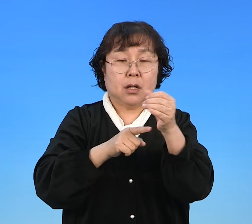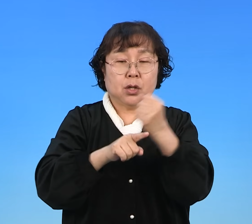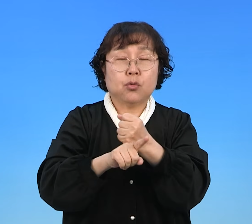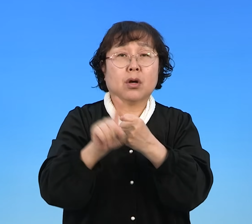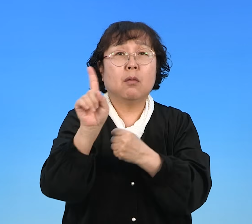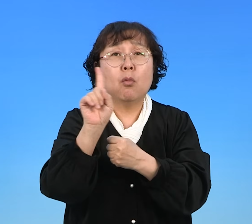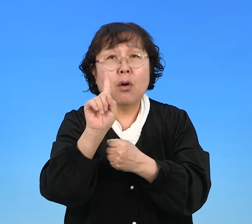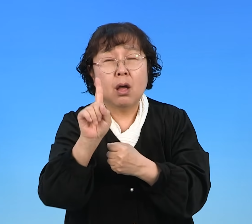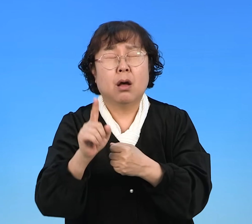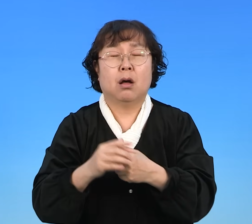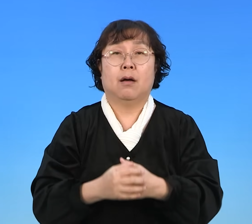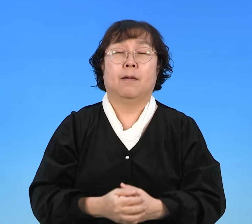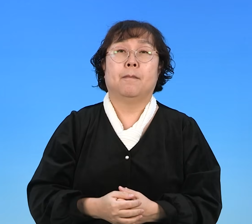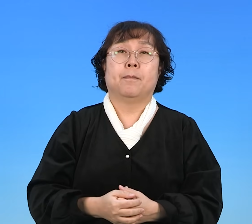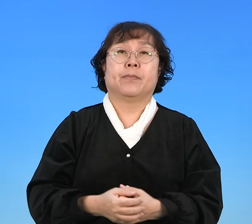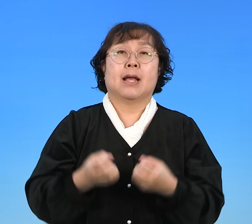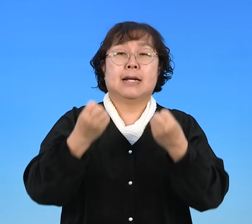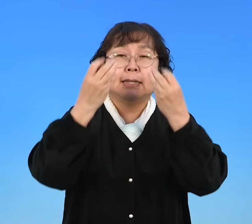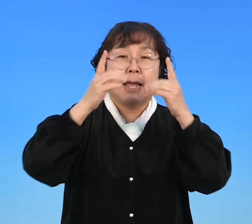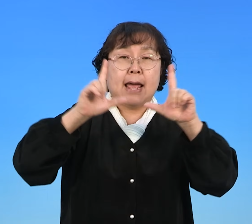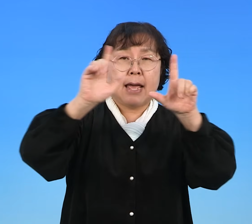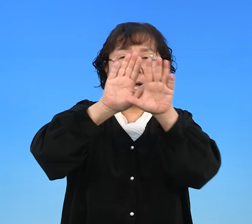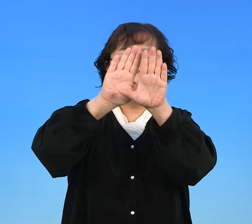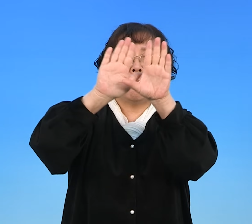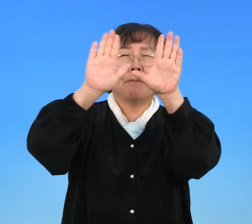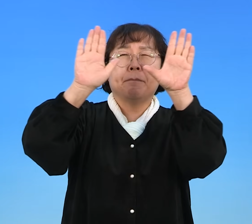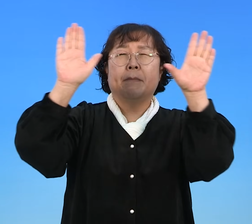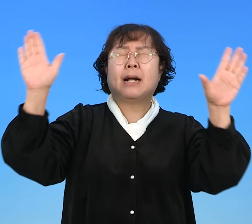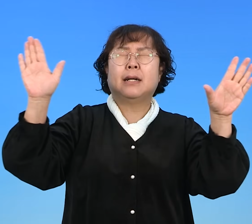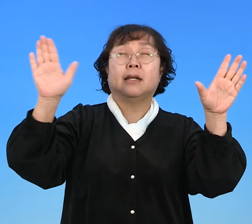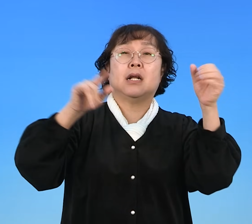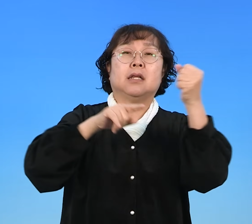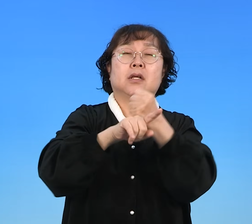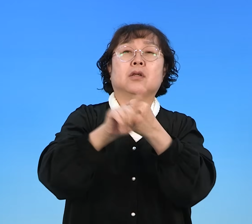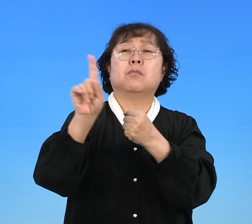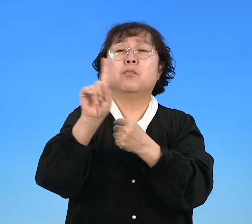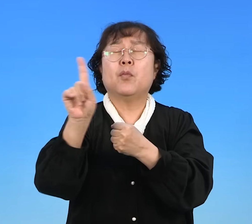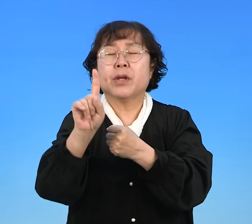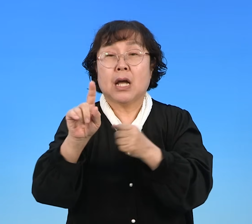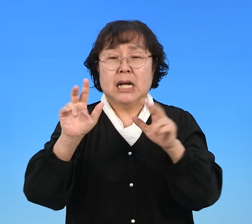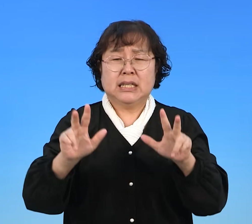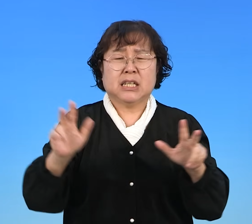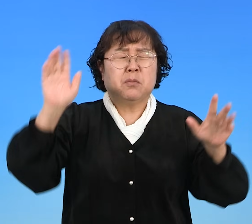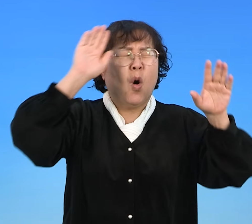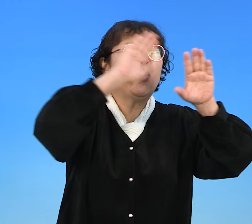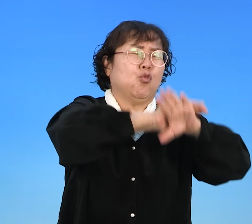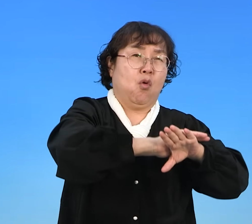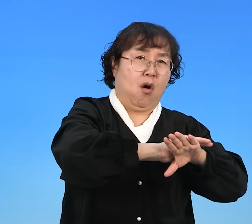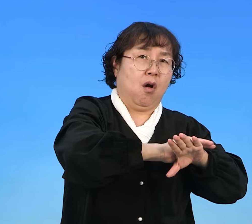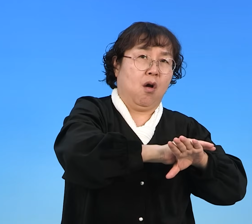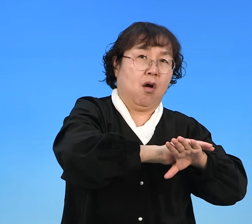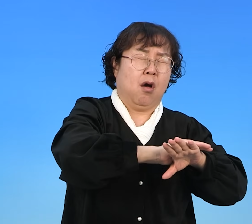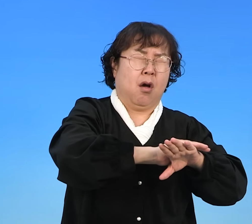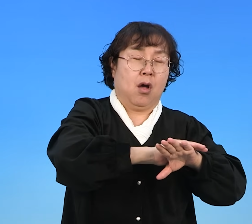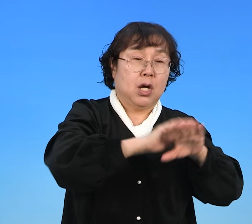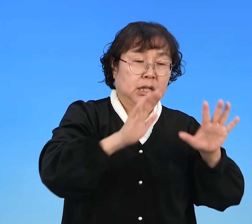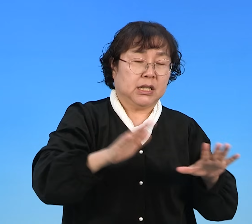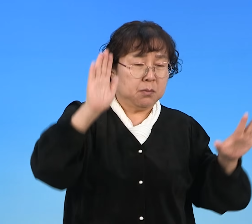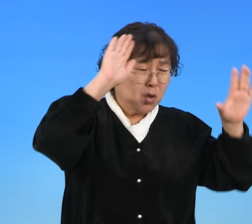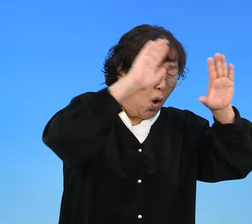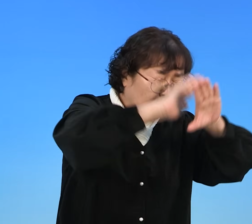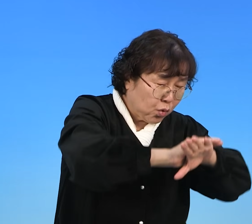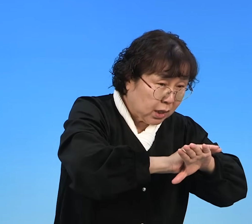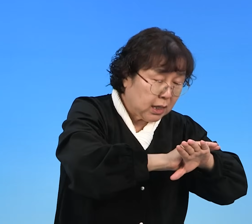표현합니까? 새해가 밝아온다는 건 뭘 전제로 하는 겁니까? 지금이 안 밝다는 거잖아요.